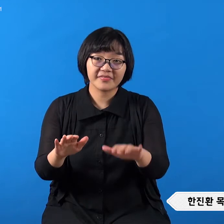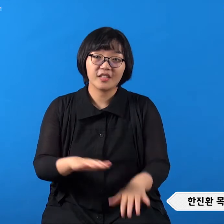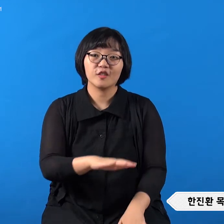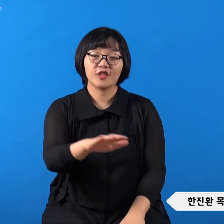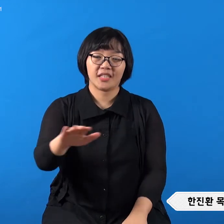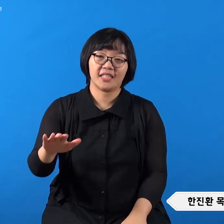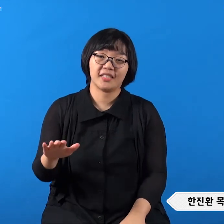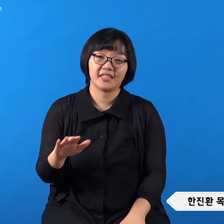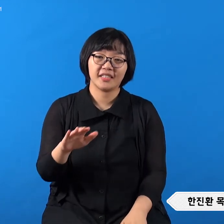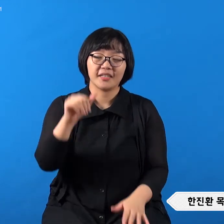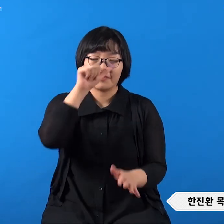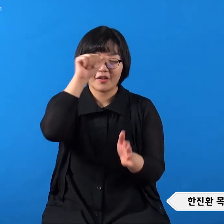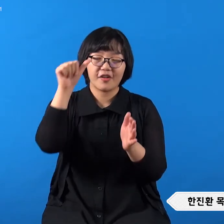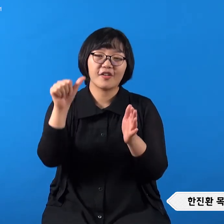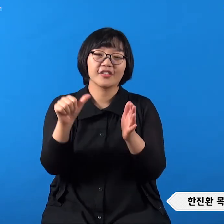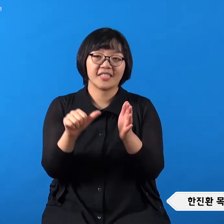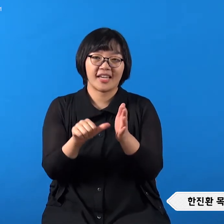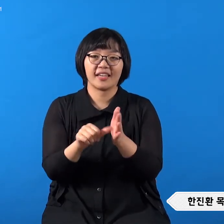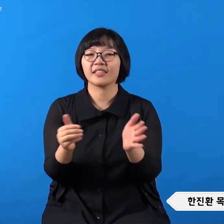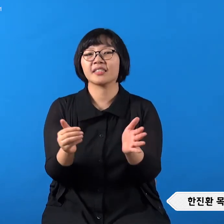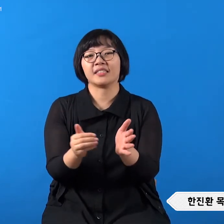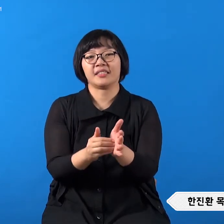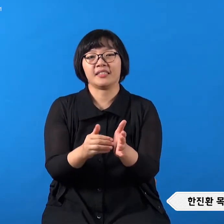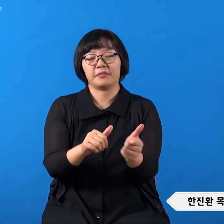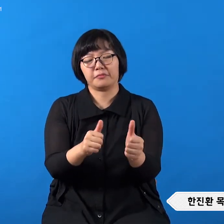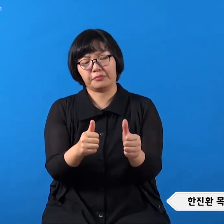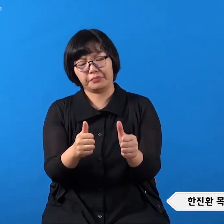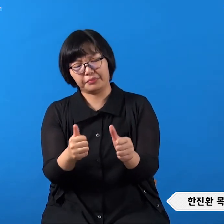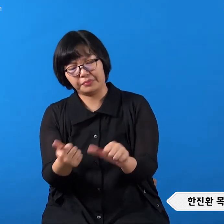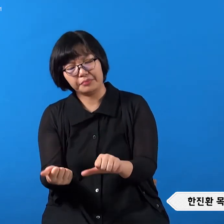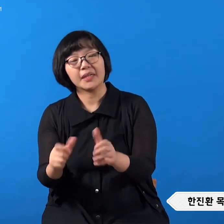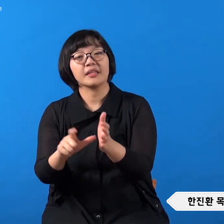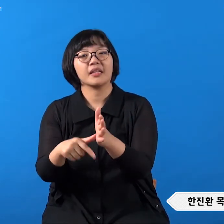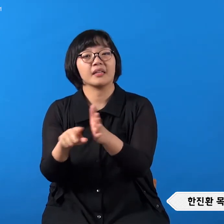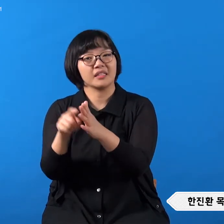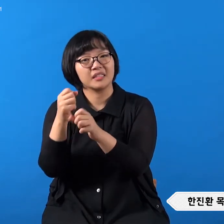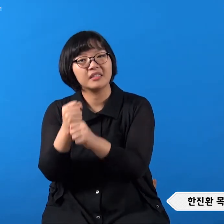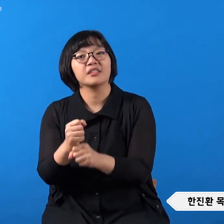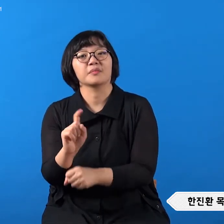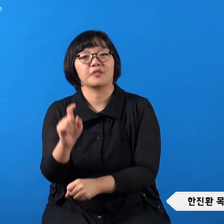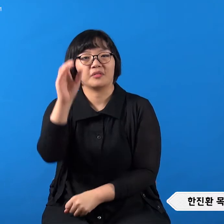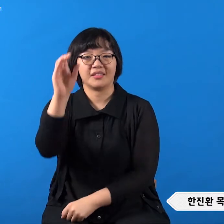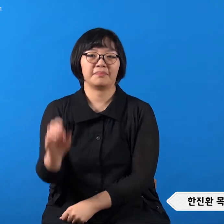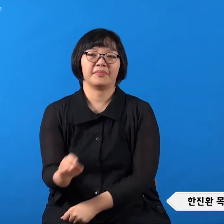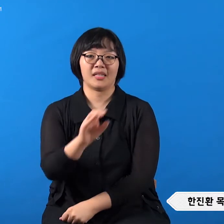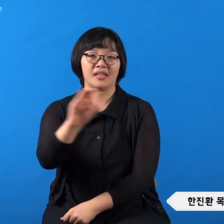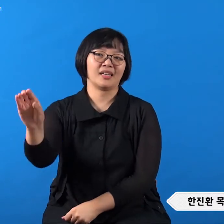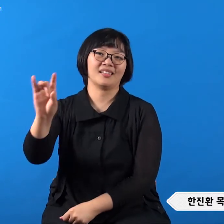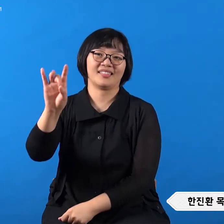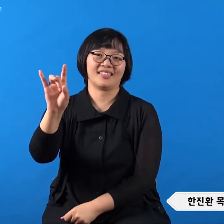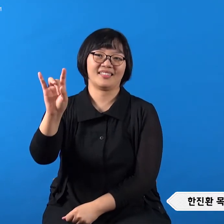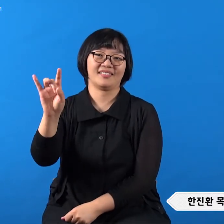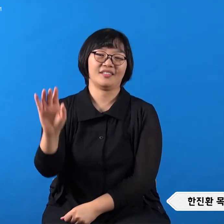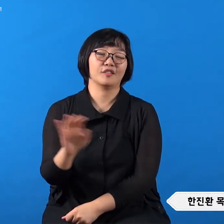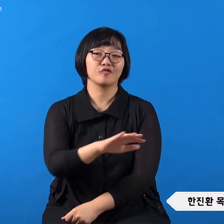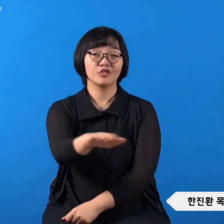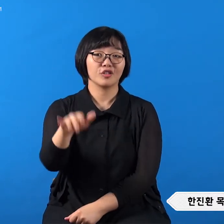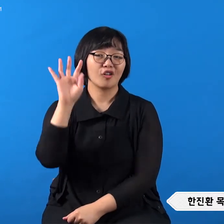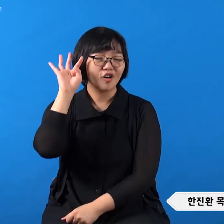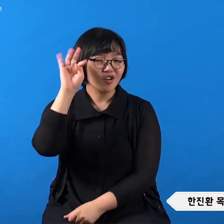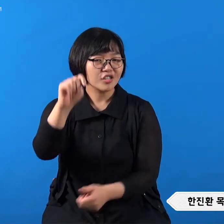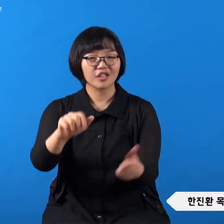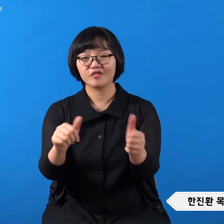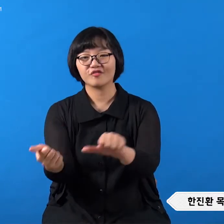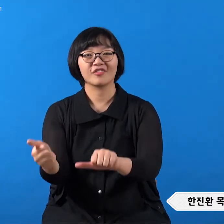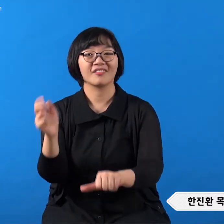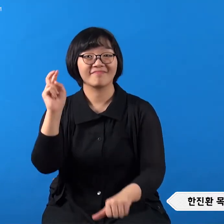마지막에 붙들 것은 예수님의 십자가밖에는 없습니다. 우리도 언젠가는 임종을 맞겠지요.